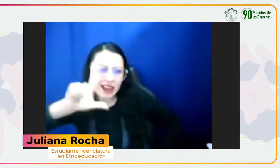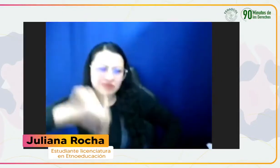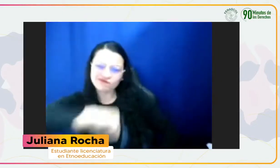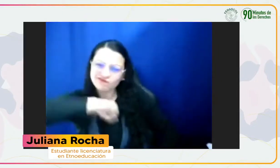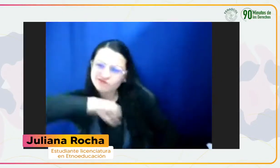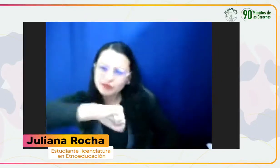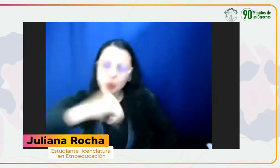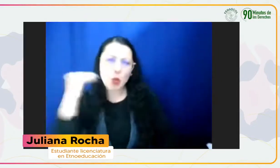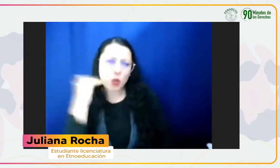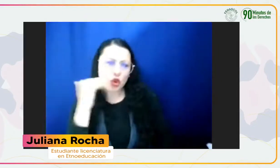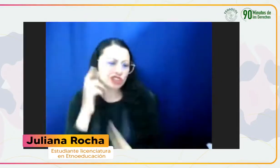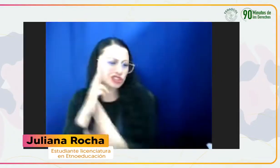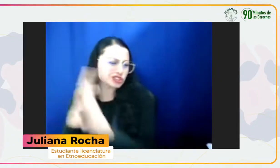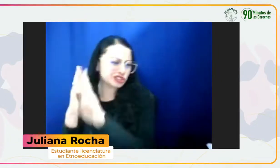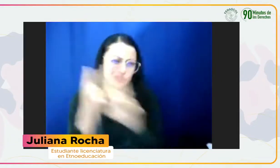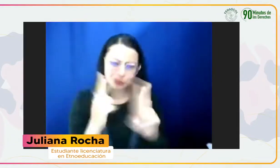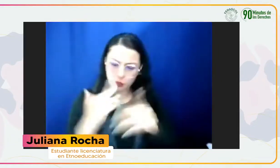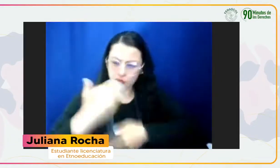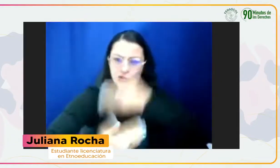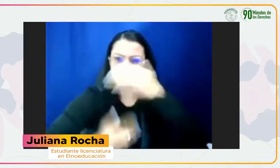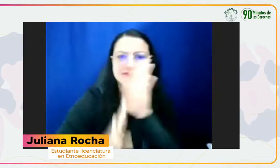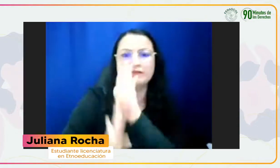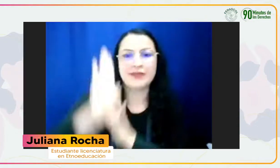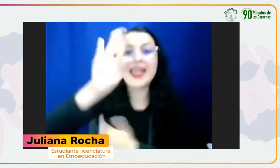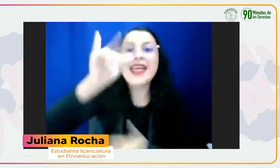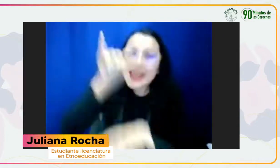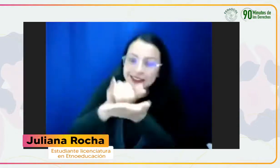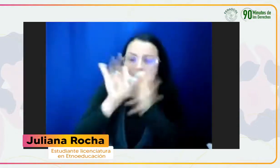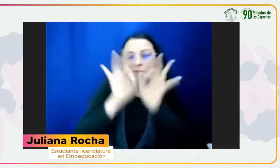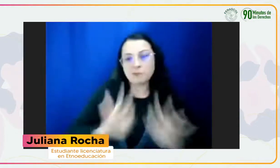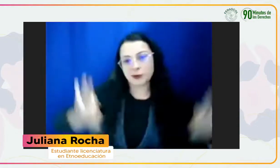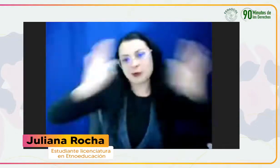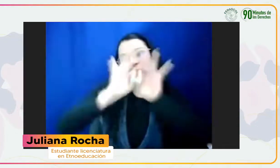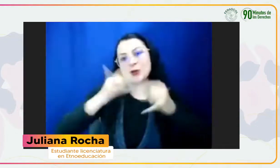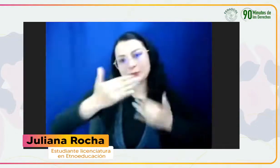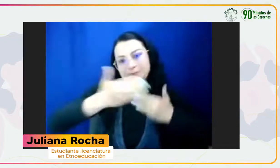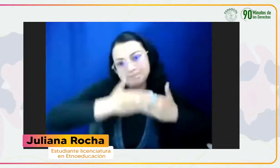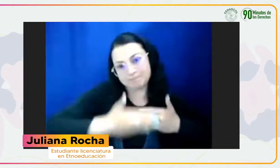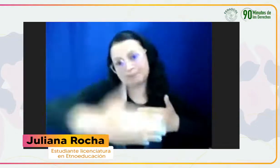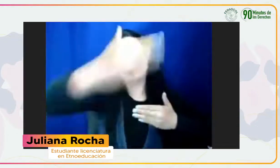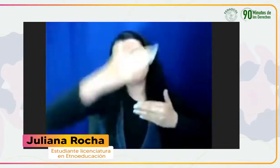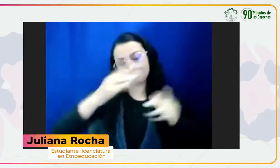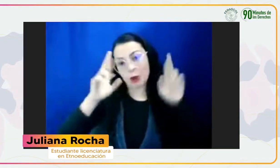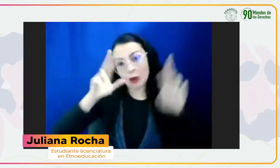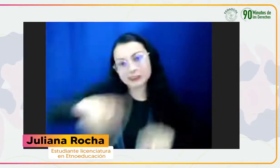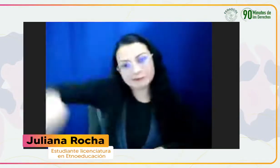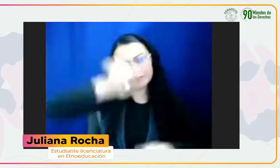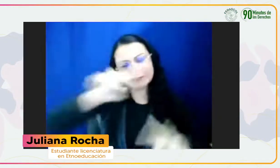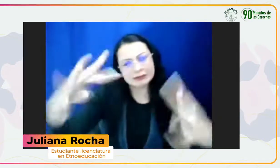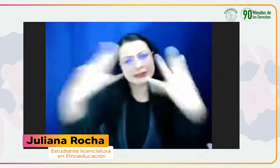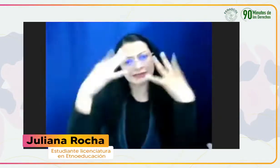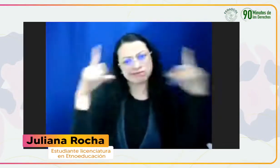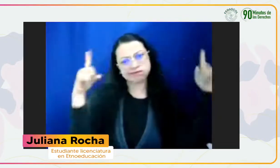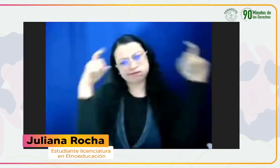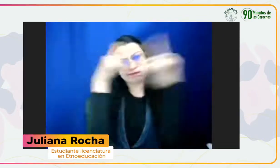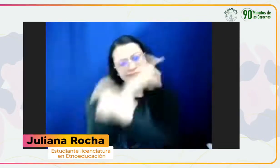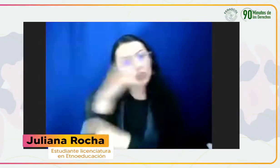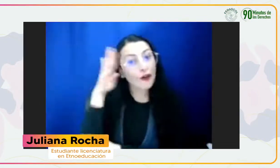causas? La falta de formación, de liderazgo, en reconocimiento. Esta falta de desarrollo para que después sí podamos tener